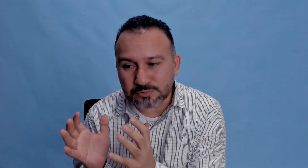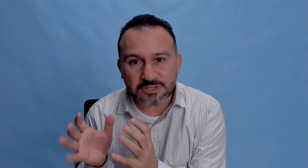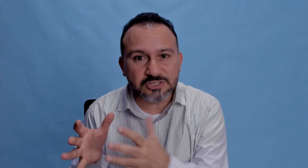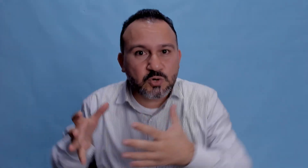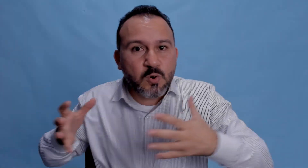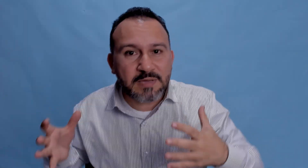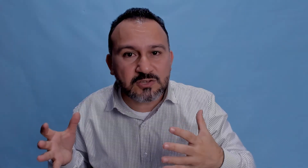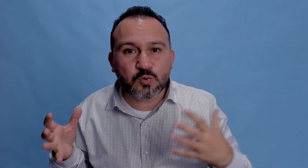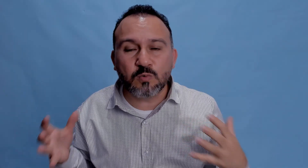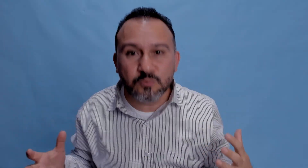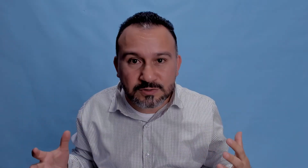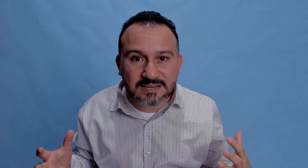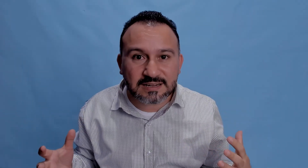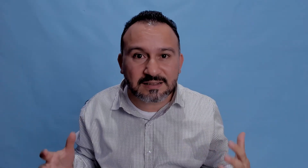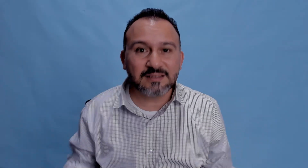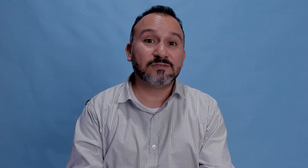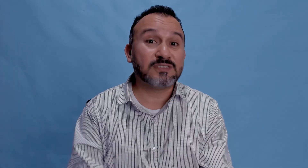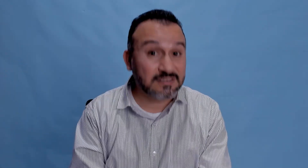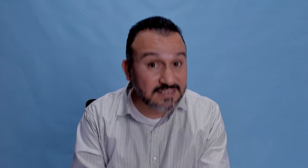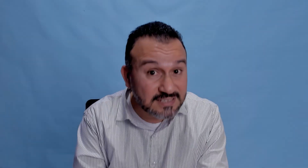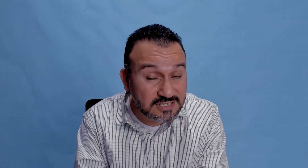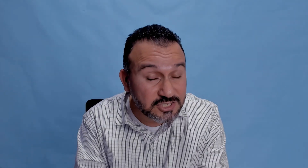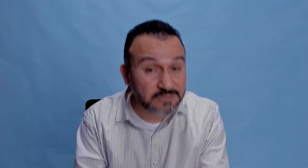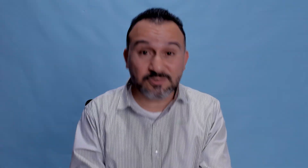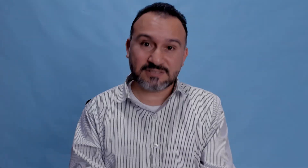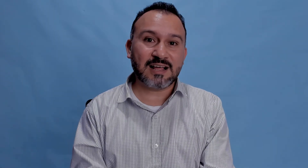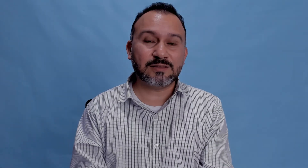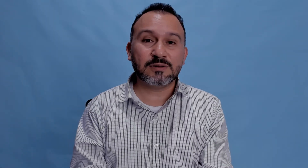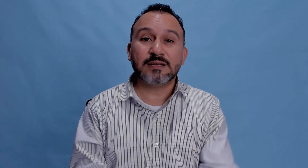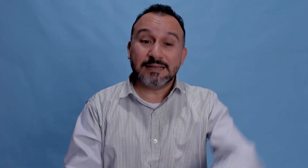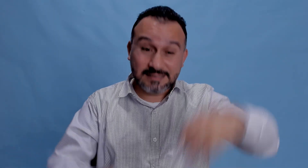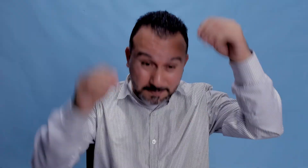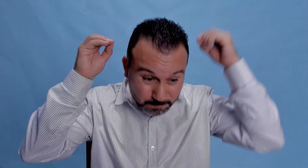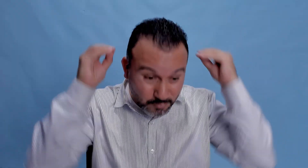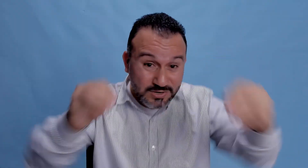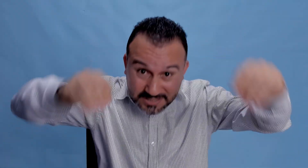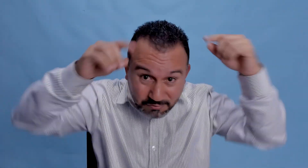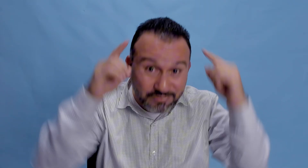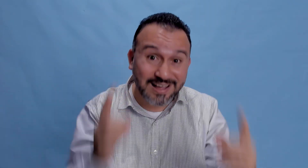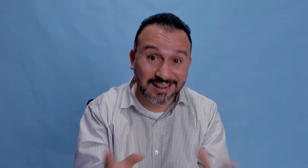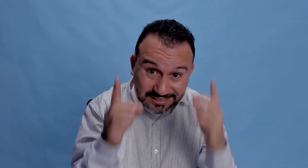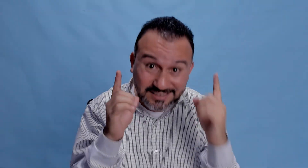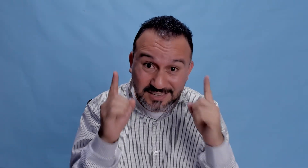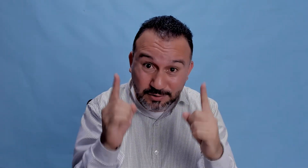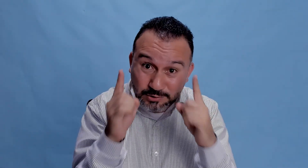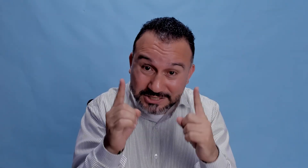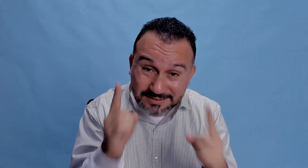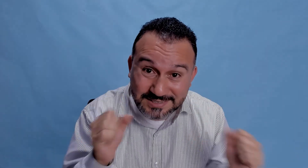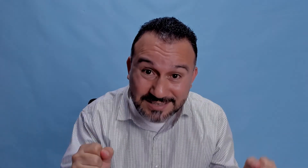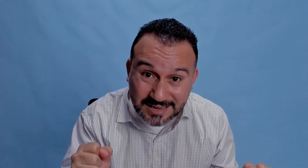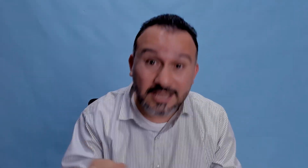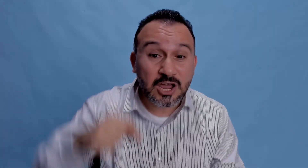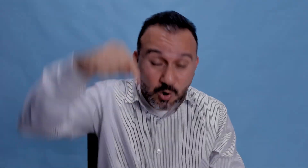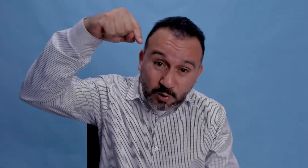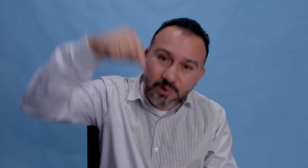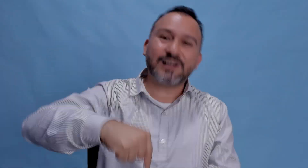de começo com música, você vai se sentir frustrado. Depois não fala que eu não te avisei. Coloca aqui